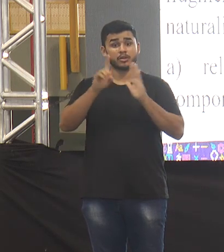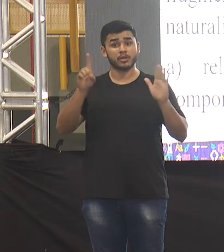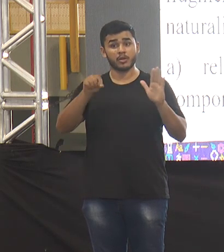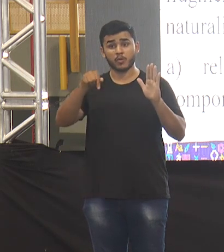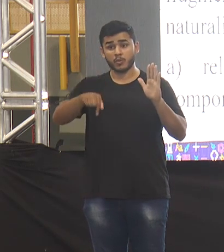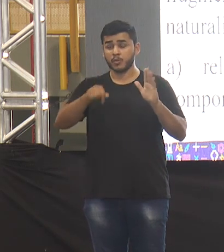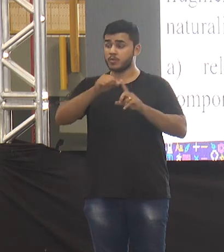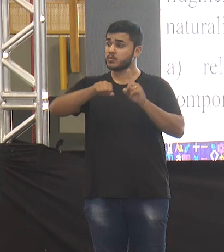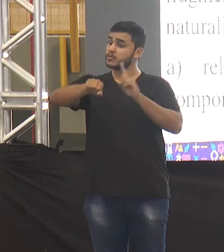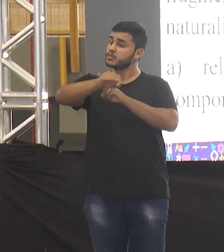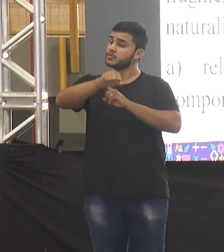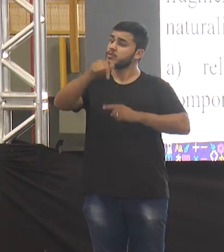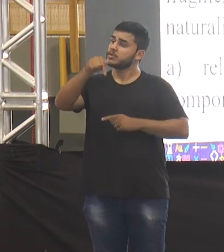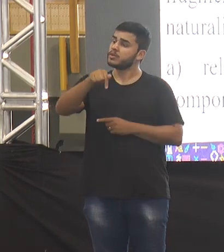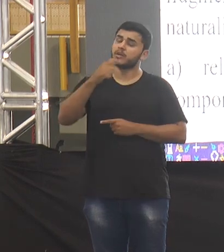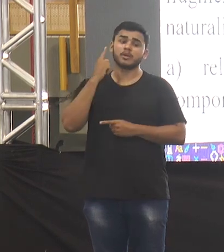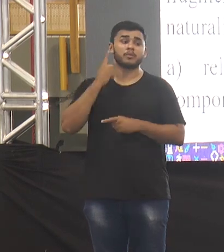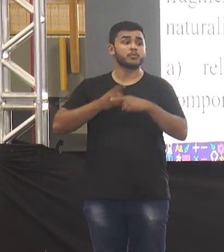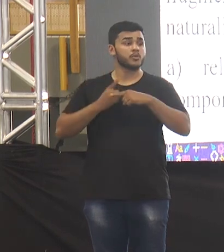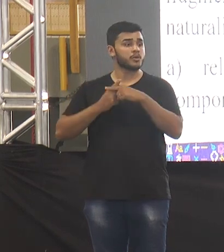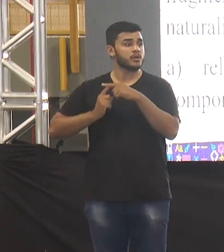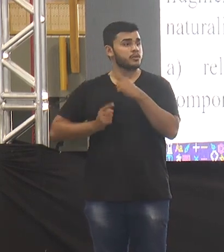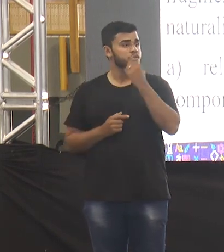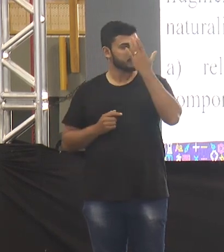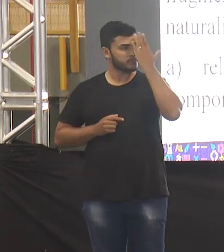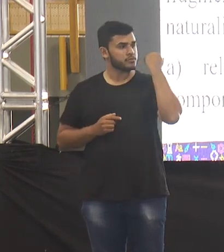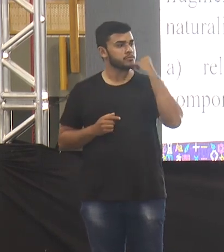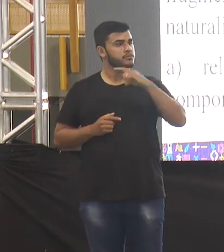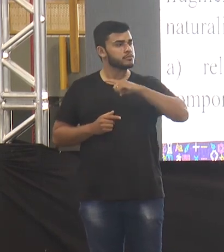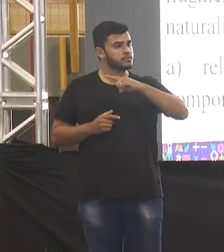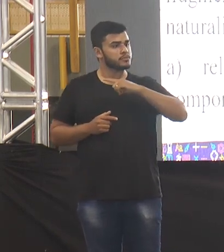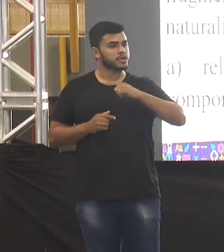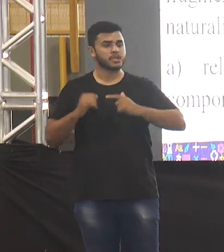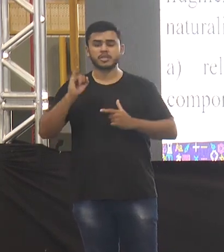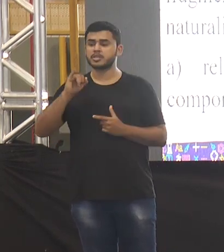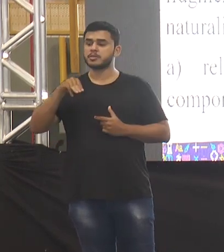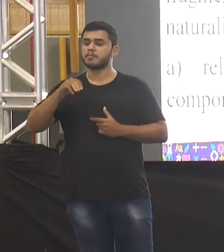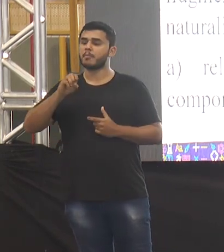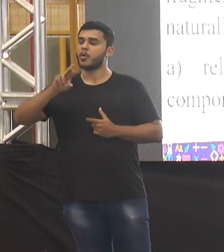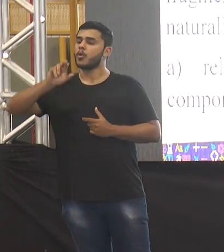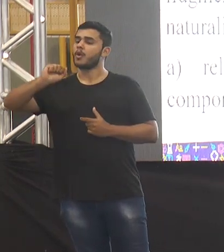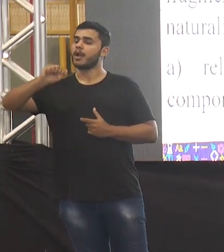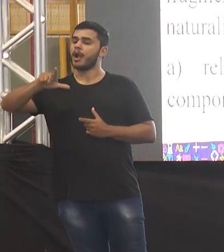sociedade hoje mostra que a nossa sociedade está mais imoral.